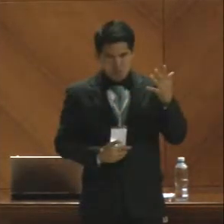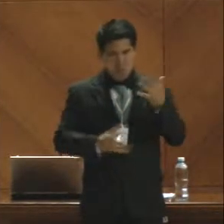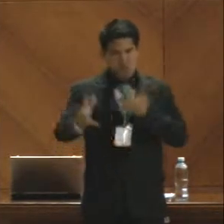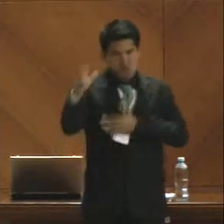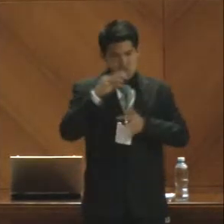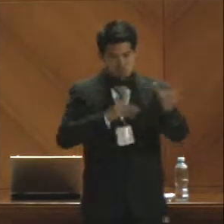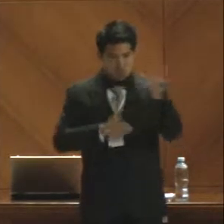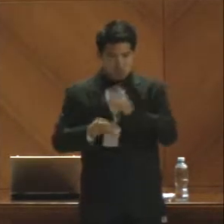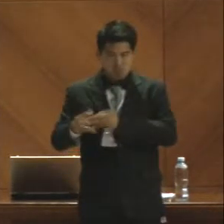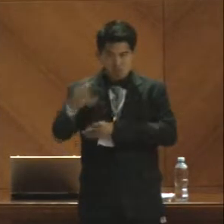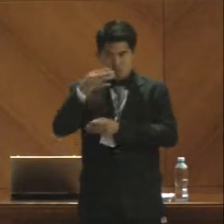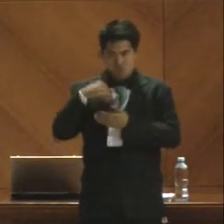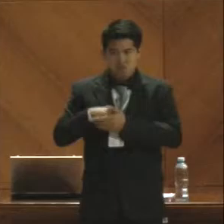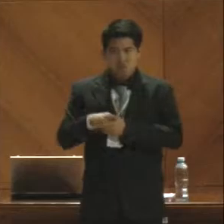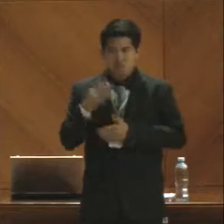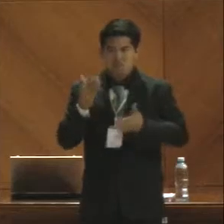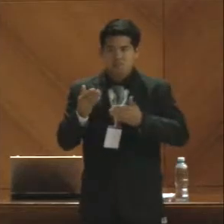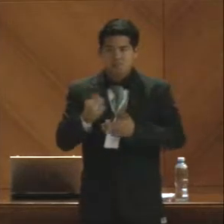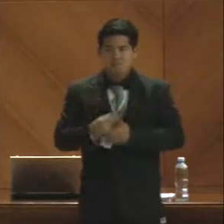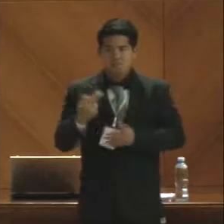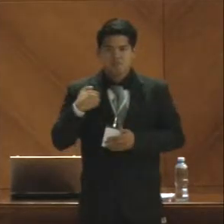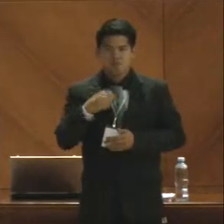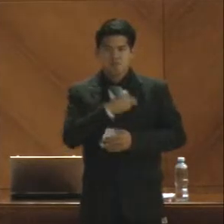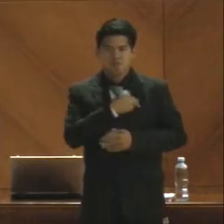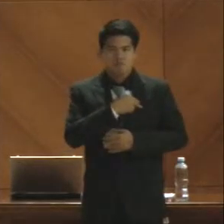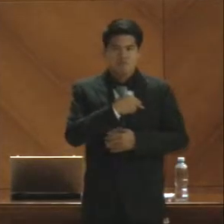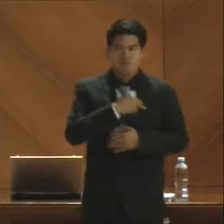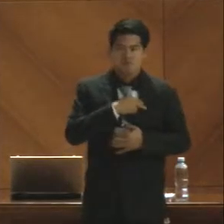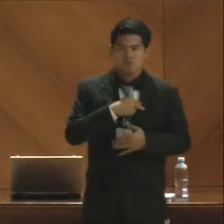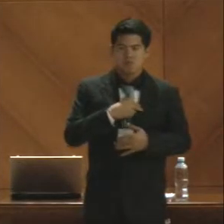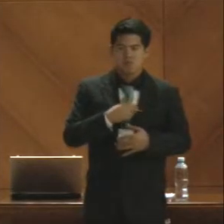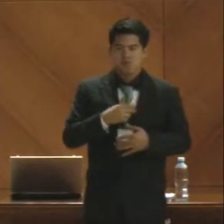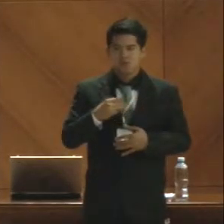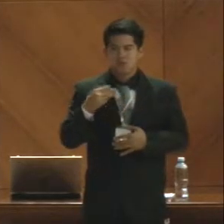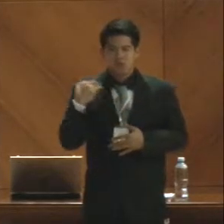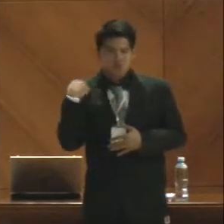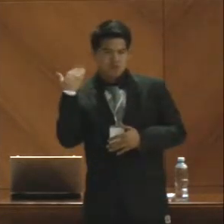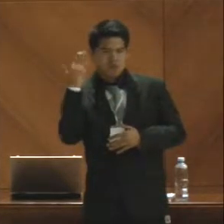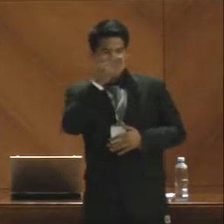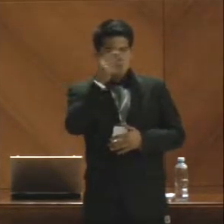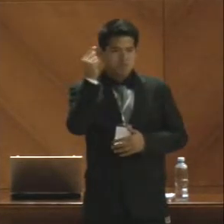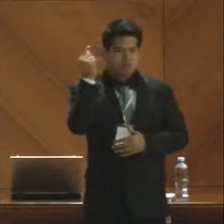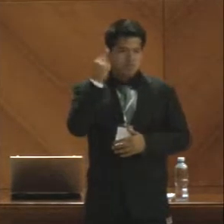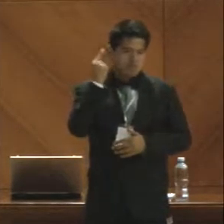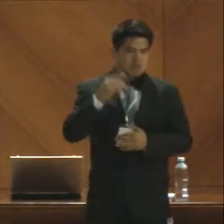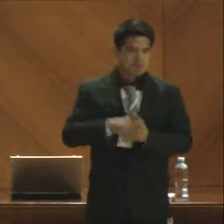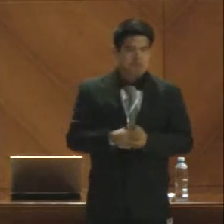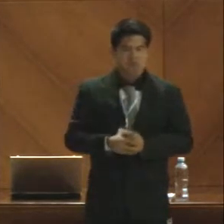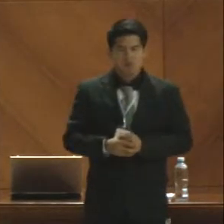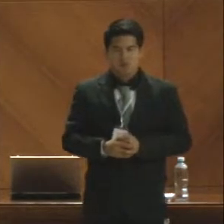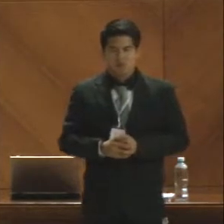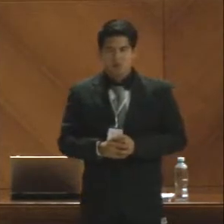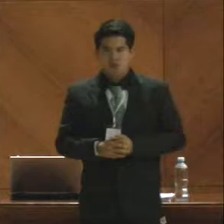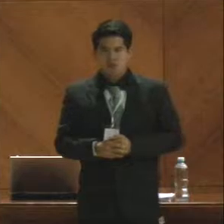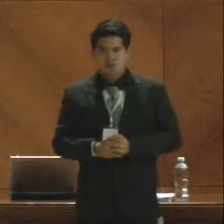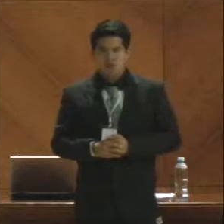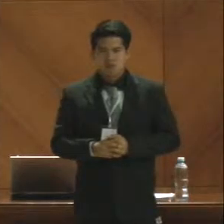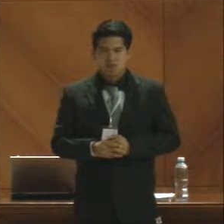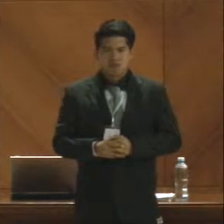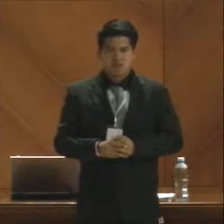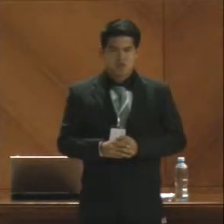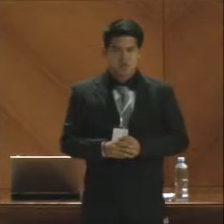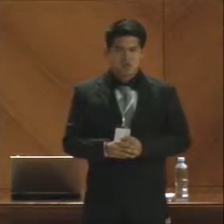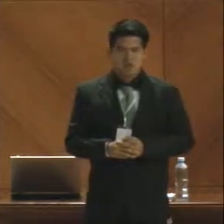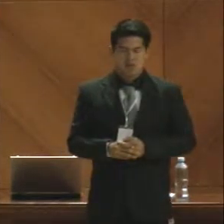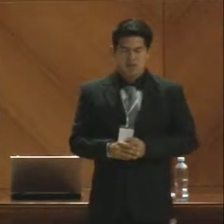10, 15, 20 años, si alguno de ustedes llega a ser ministro, que no creo que es el sueño de ninguno de ustedes, pero les podría pasar, si es que alguno de ustedes llega a ser